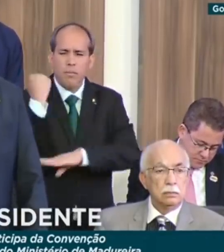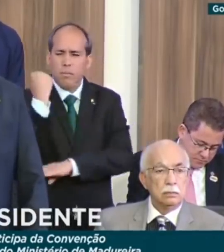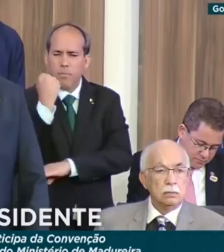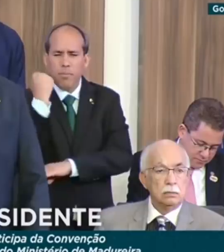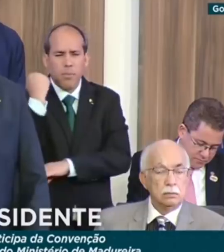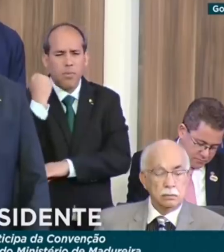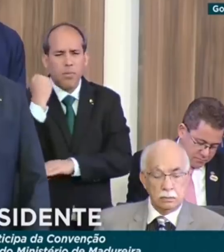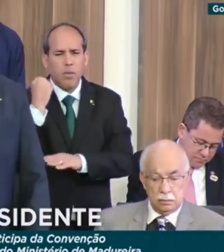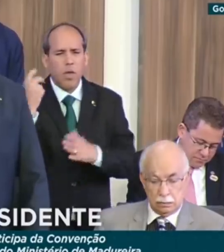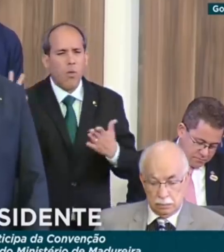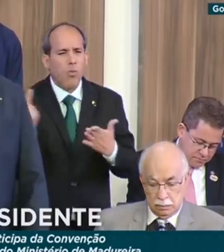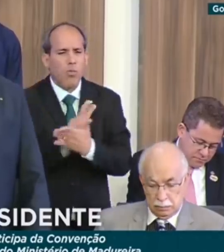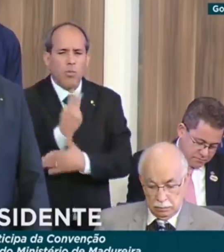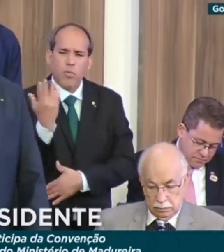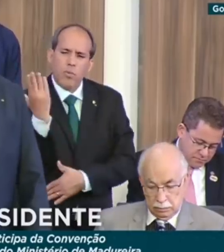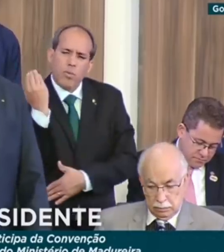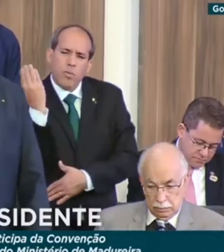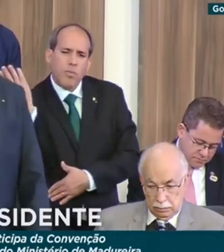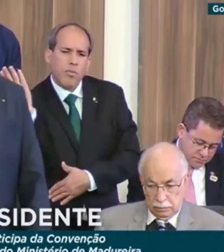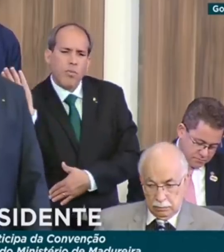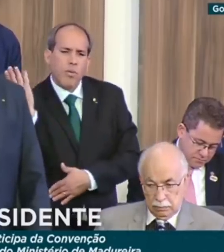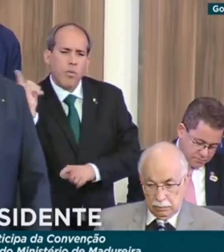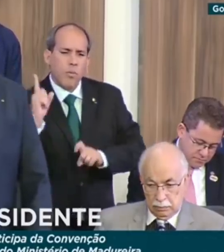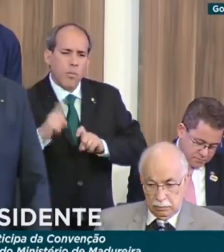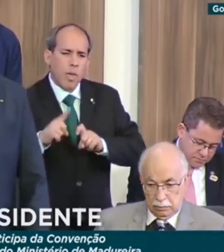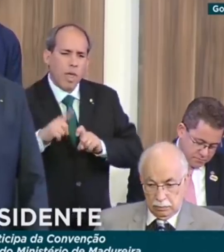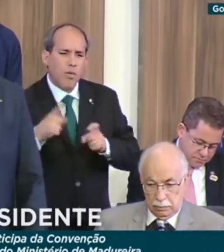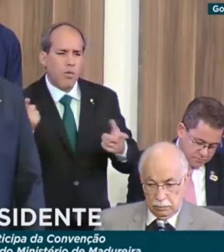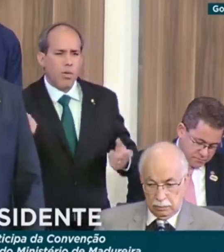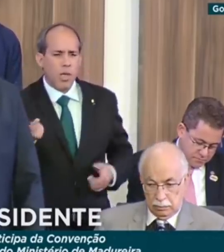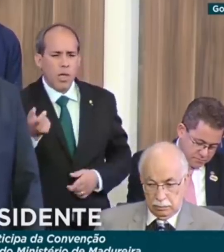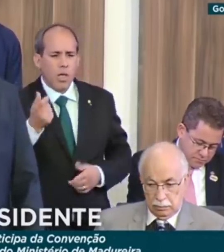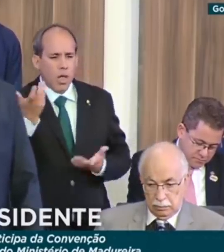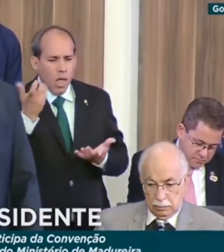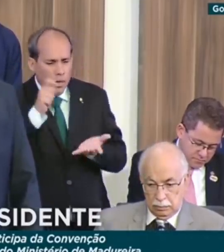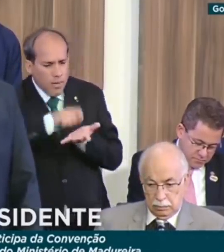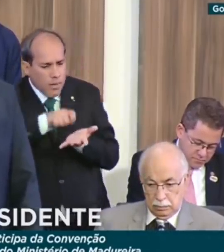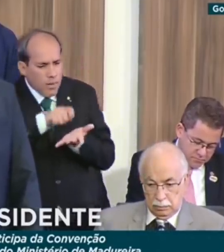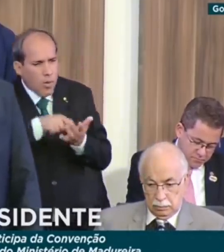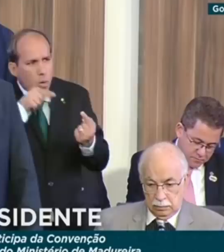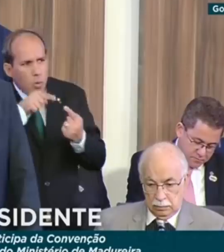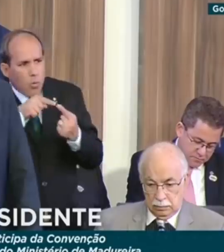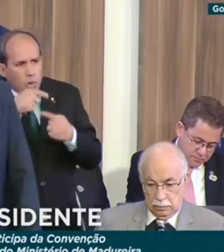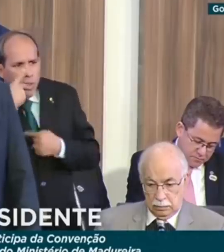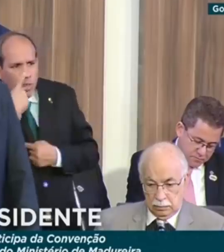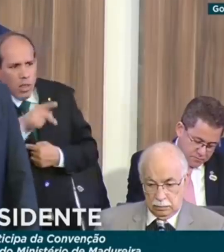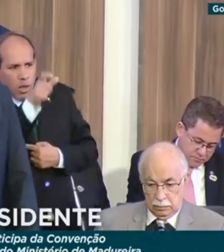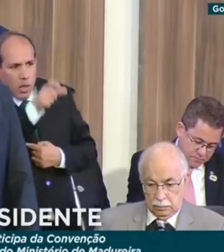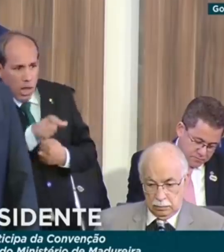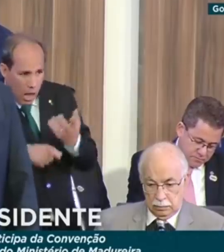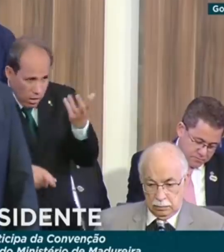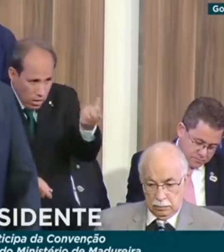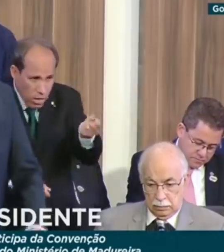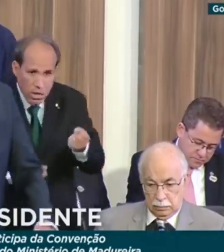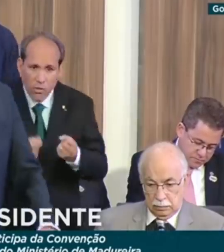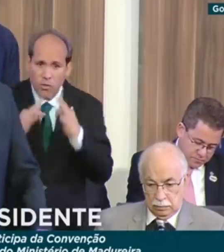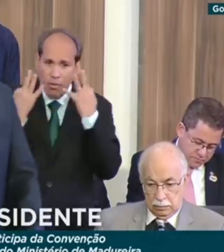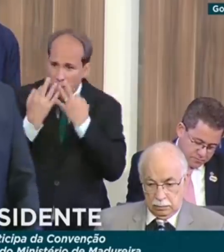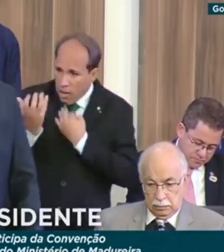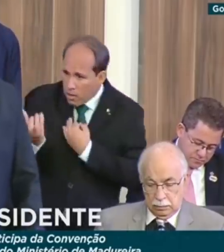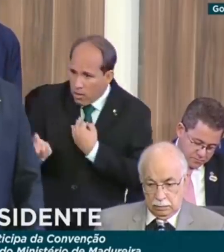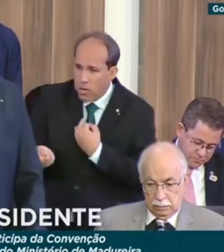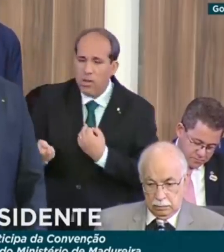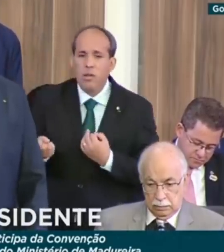estávamos vivendo, e ele receitar o que ele achasse que fosse melhor, em comum acordo com os familiares, para